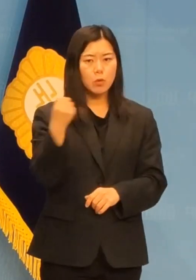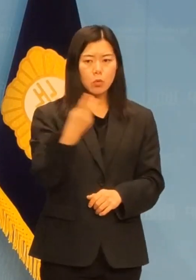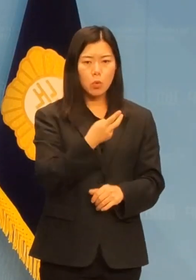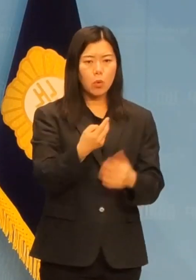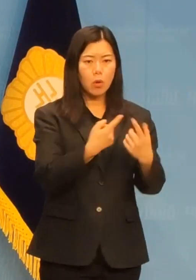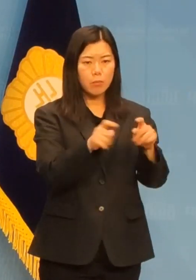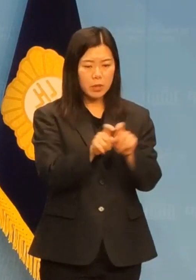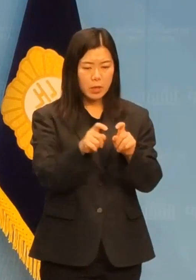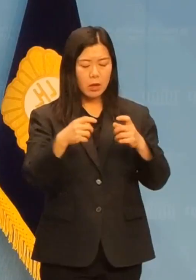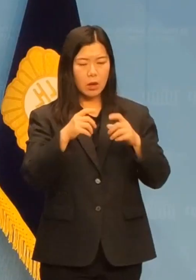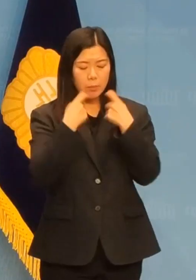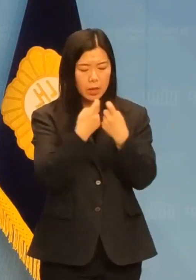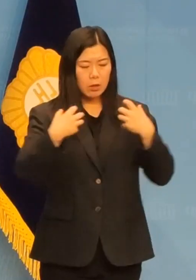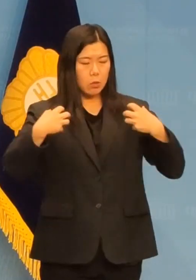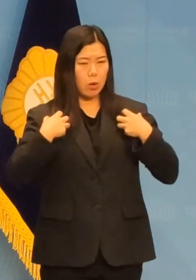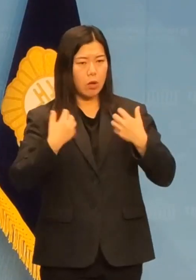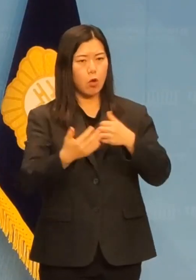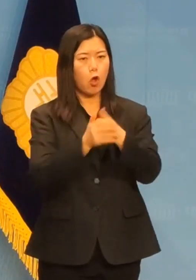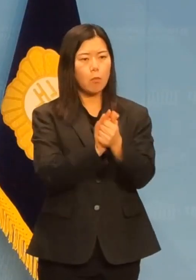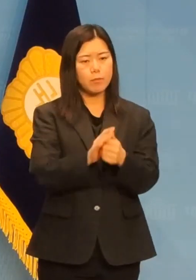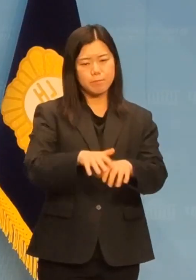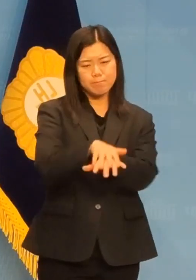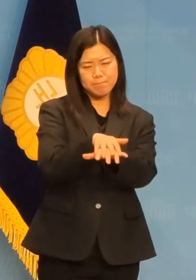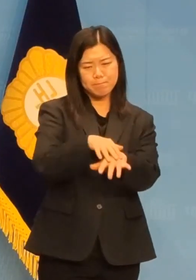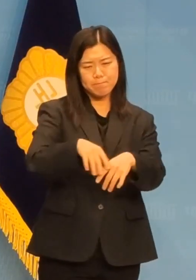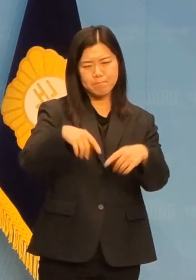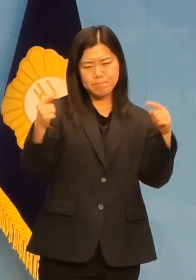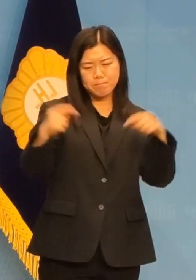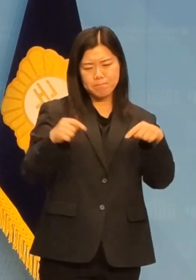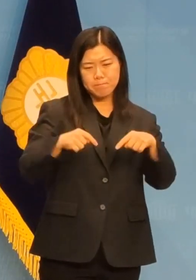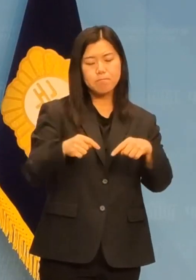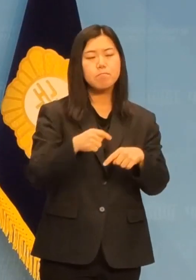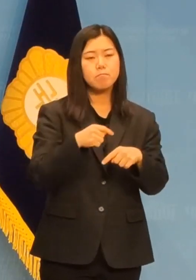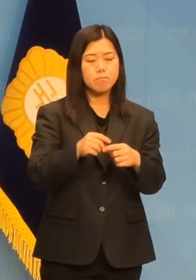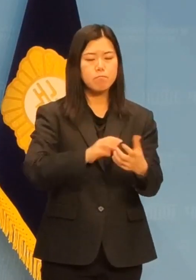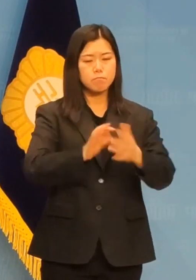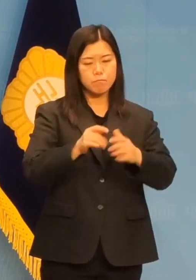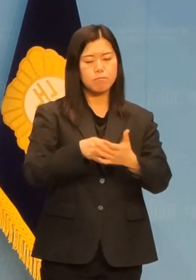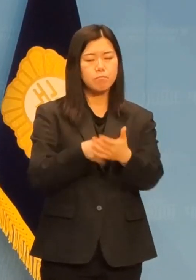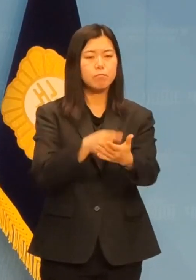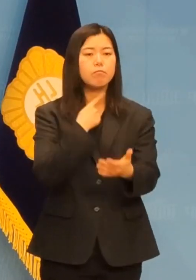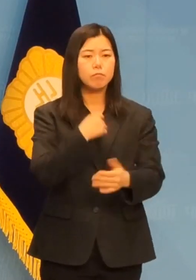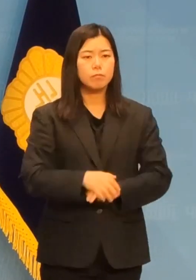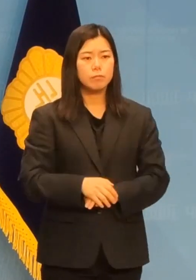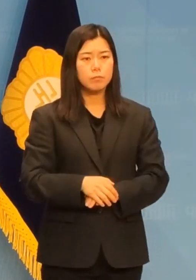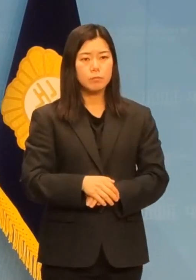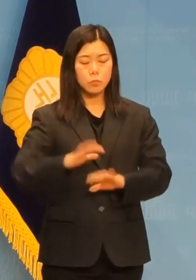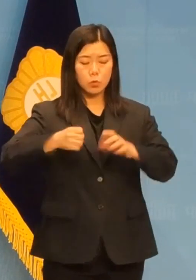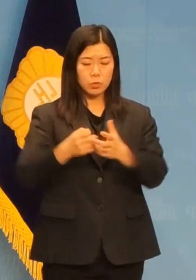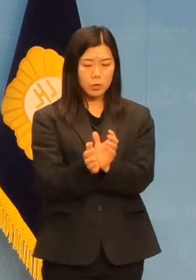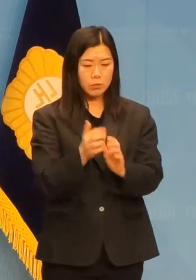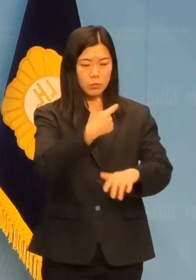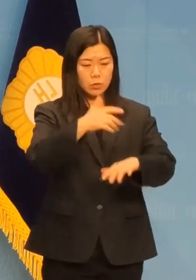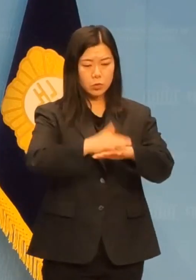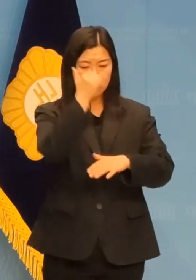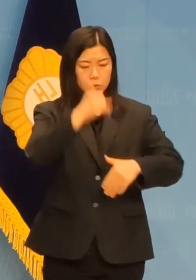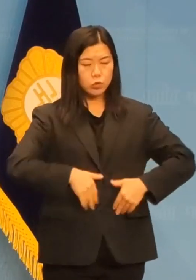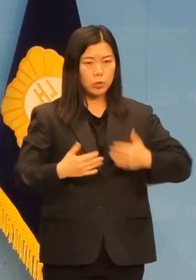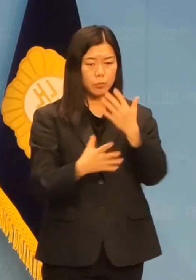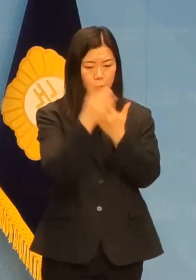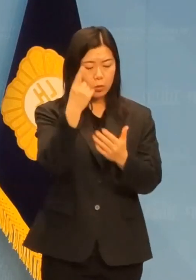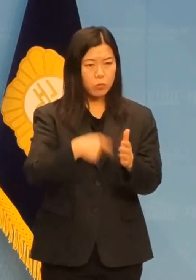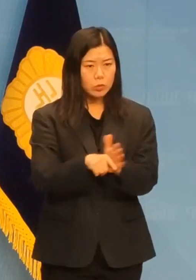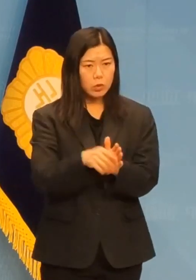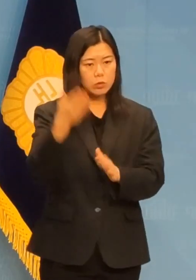민간협의체 구성과 공론화 과정을 지속적으로 추진해 왔습니다. 국민의힘은 대전 충남 통합 추진을 위해